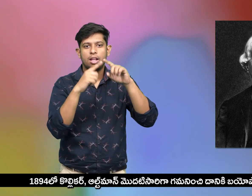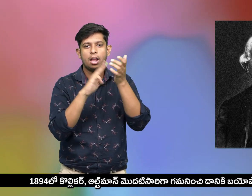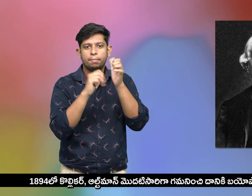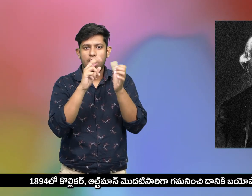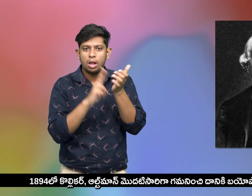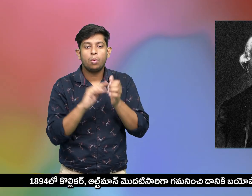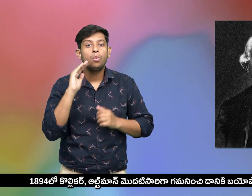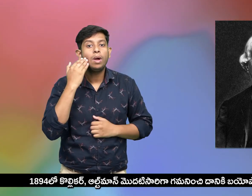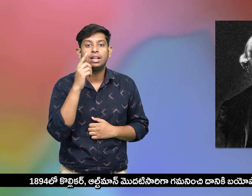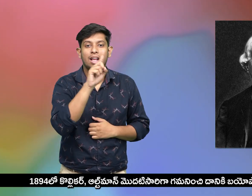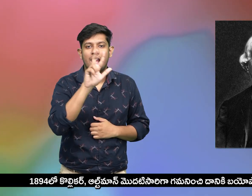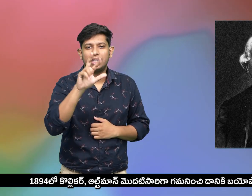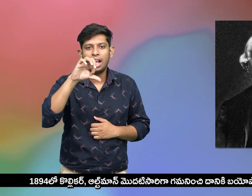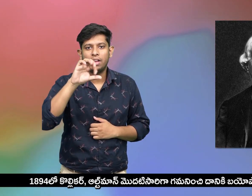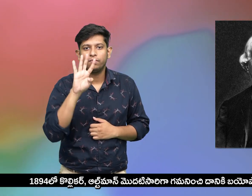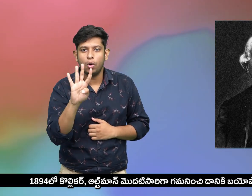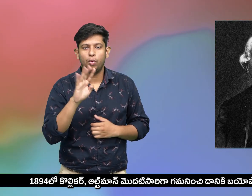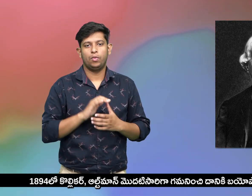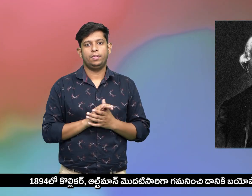దానికి బయోప్లాస్టులు అని పేరు పెట్టారు.